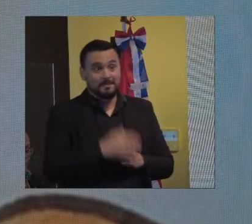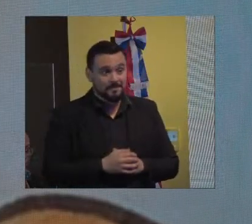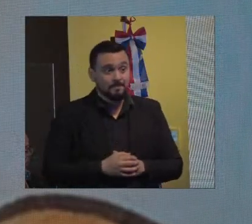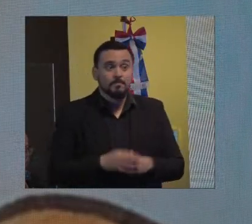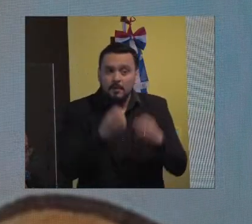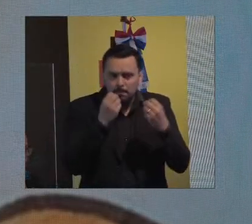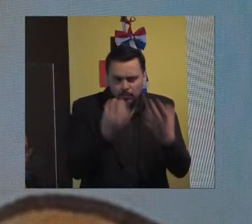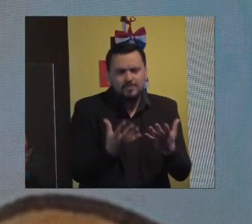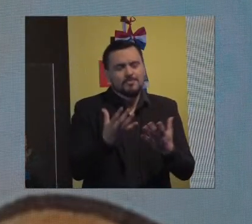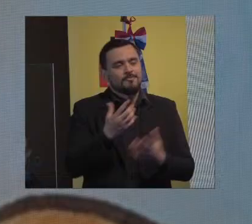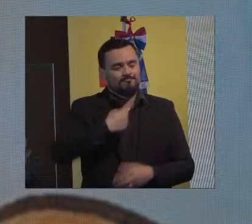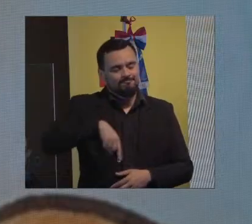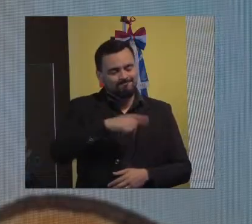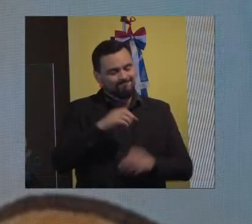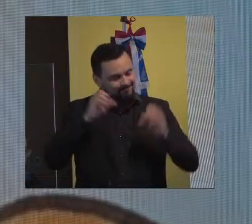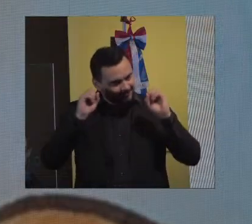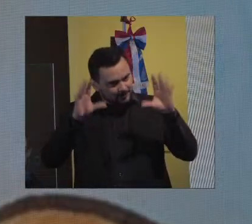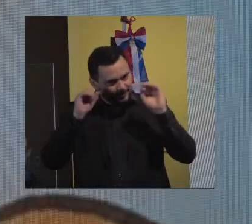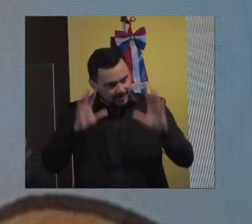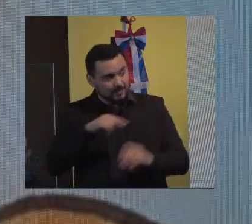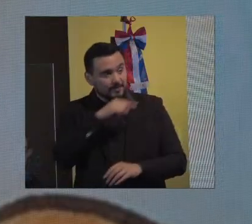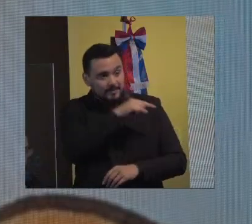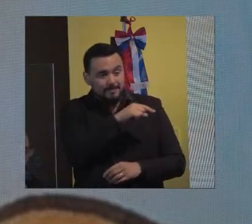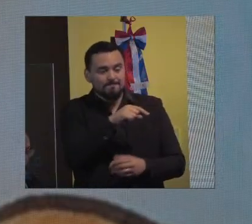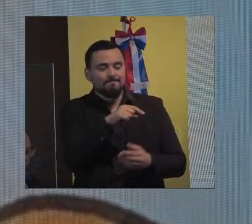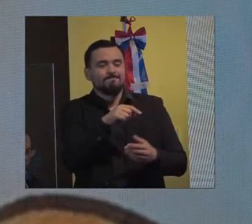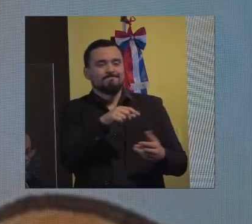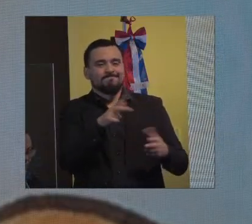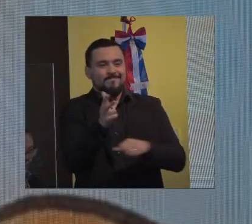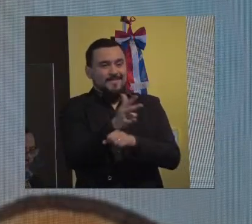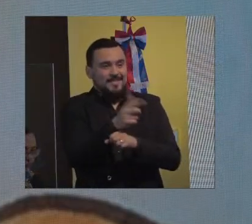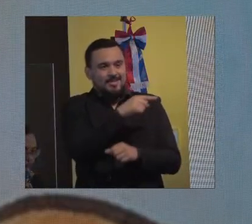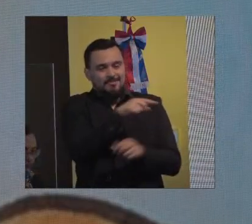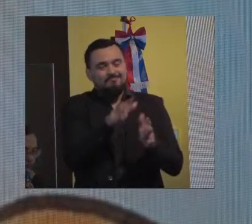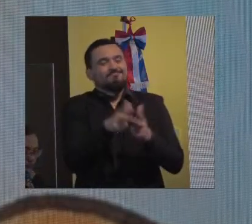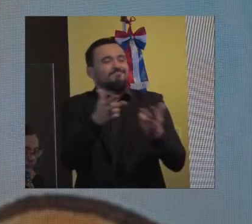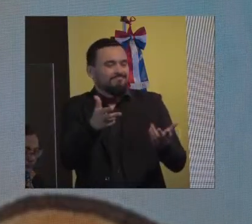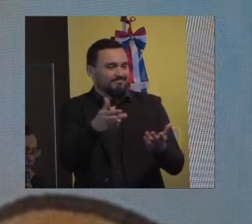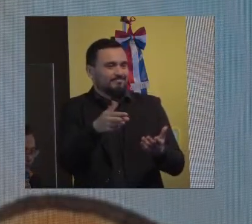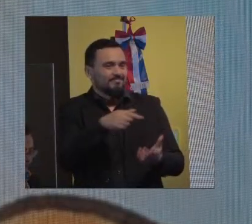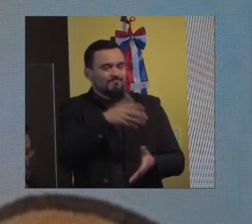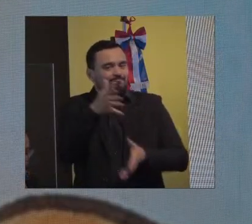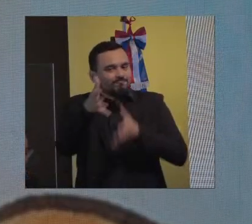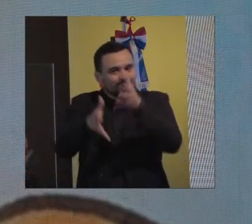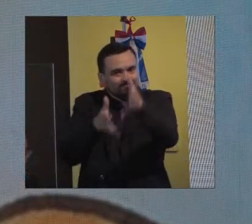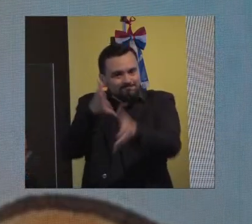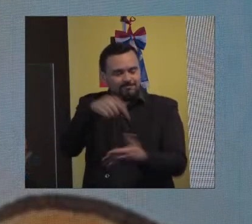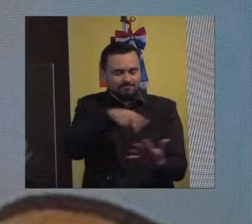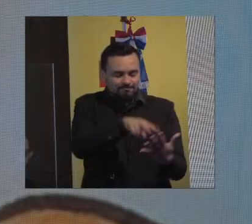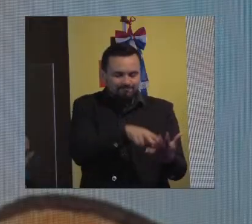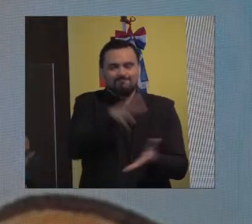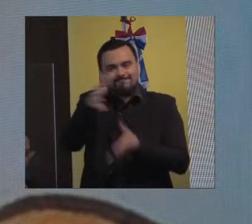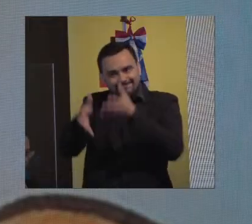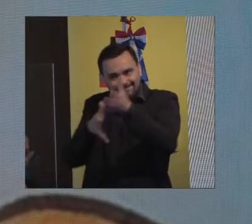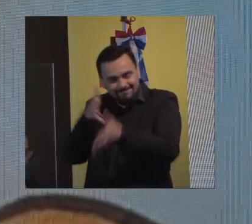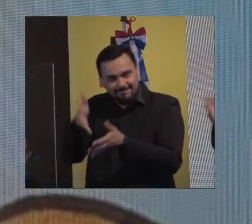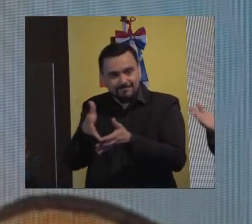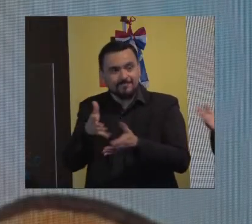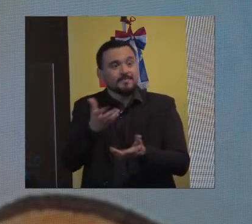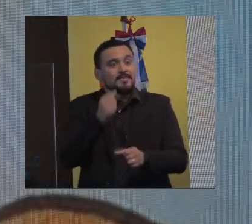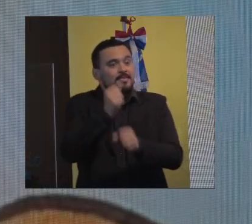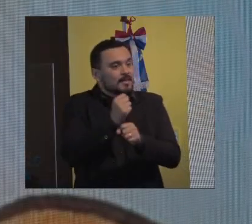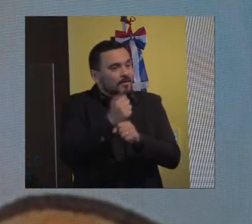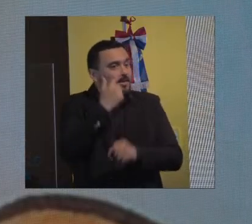nos enorgullece presentar el videolibro El Principito en lengua de señas paraguaya, un trabajo de nuestro compañero